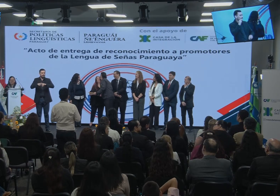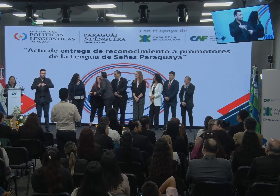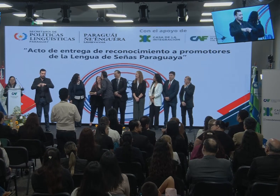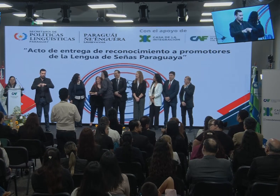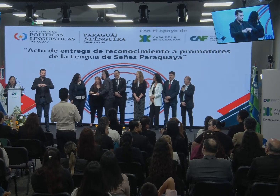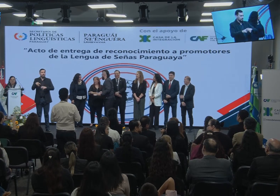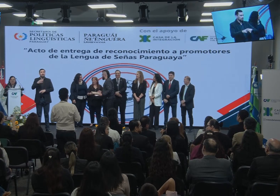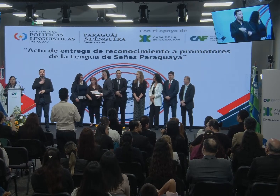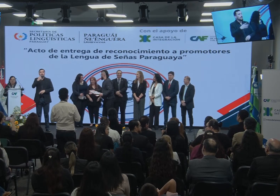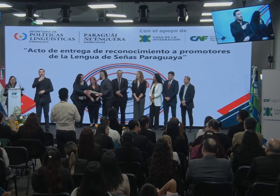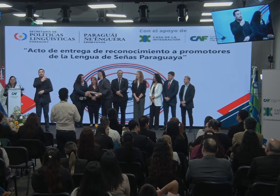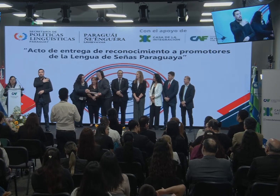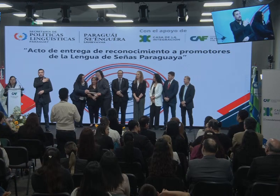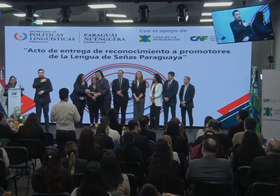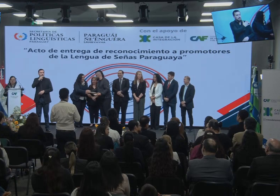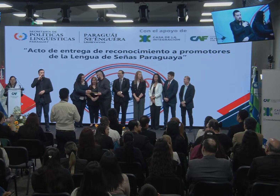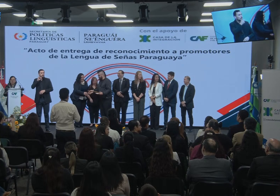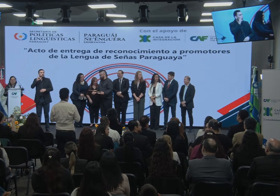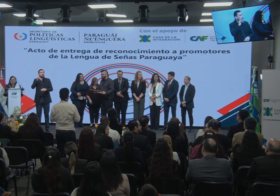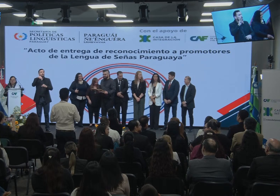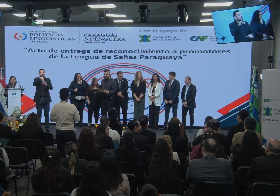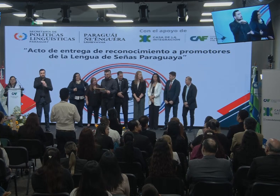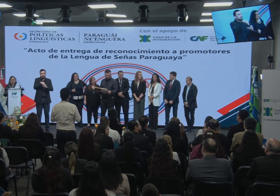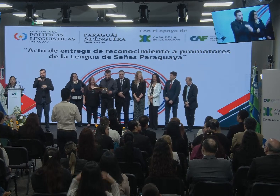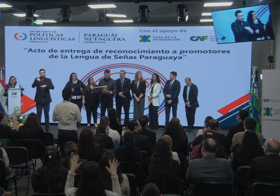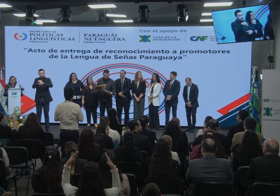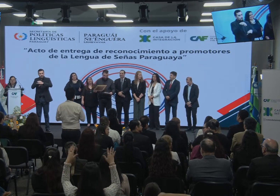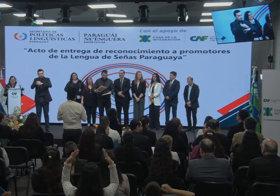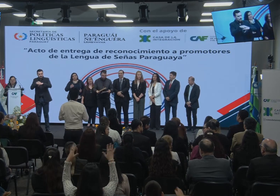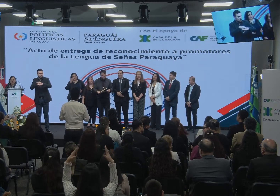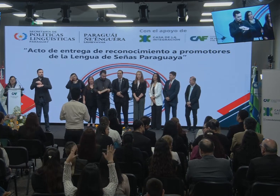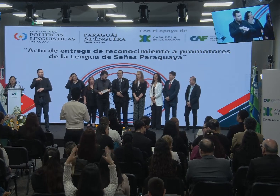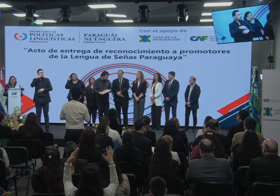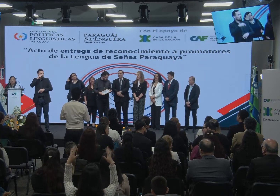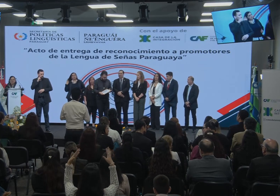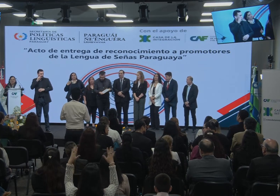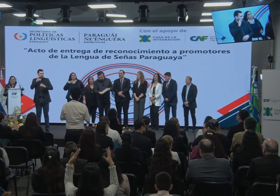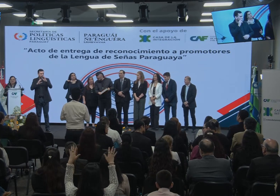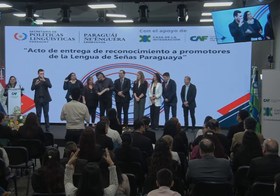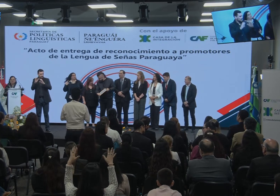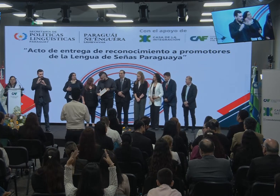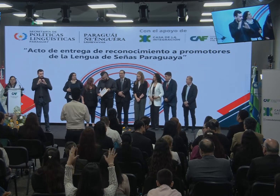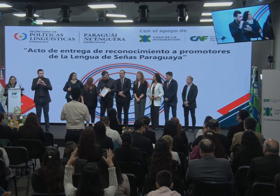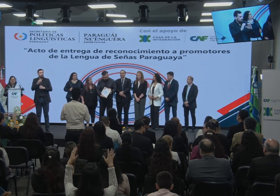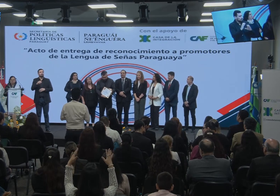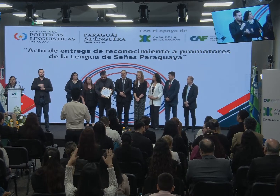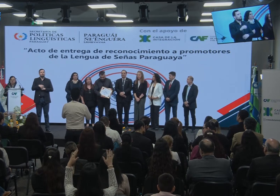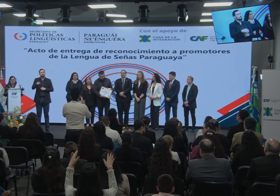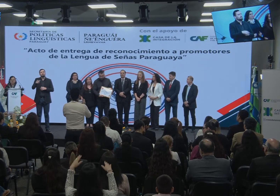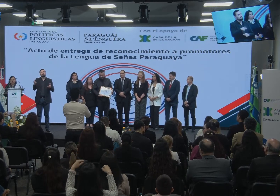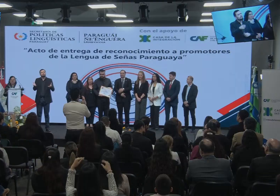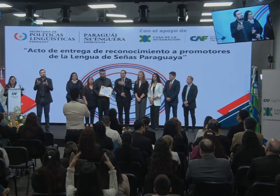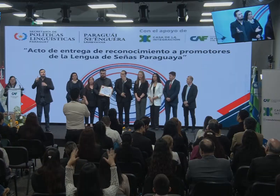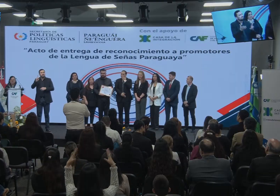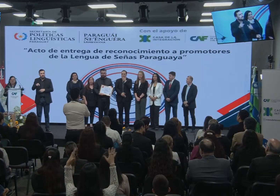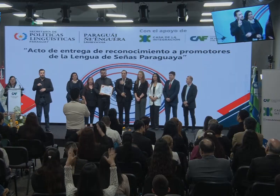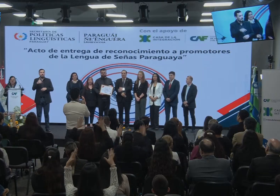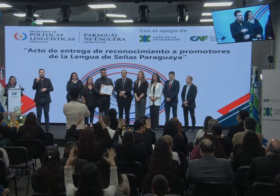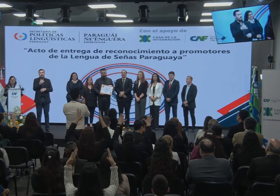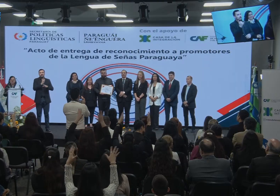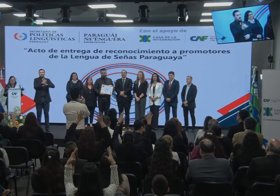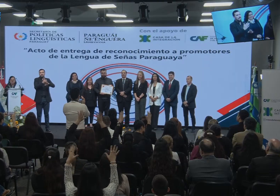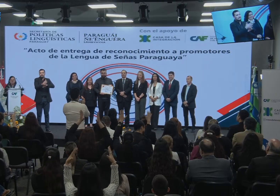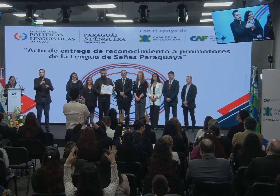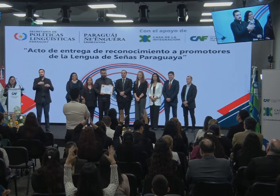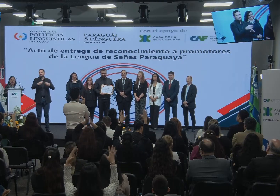la Dirección General de Educación Inclusiva del Ministerio de Educación y Ciencias en el Centro de Producción de Materiales